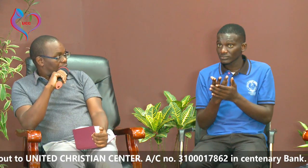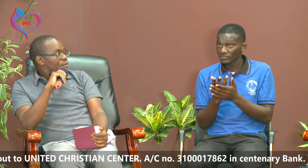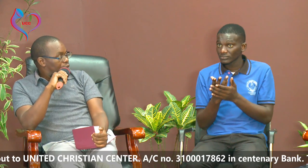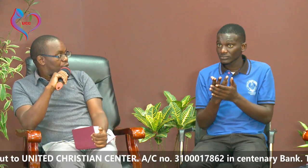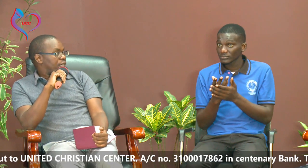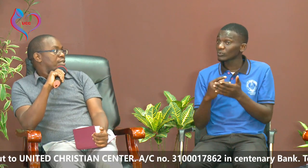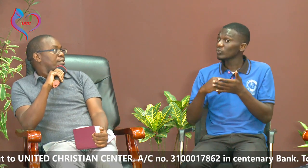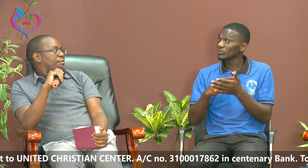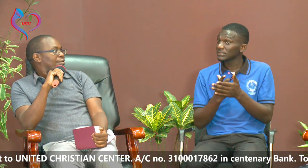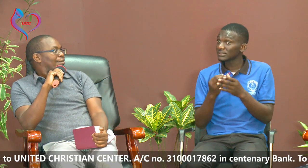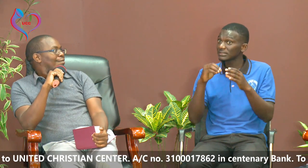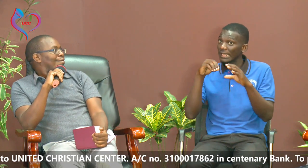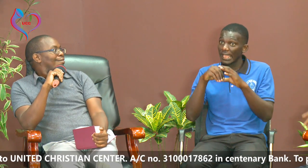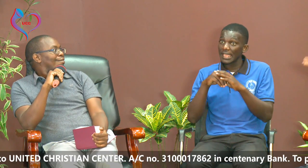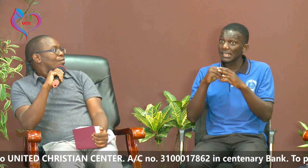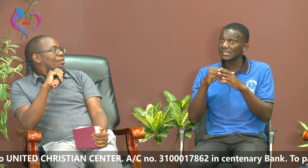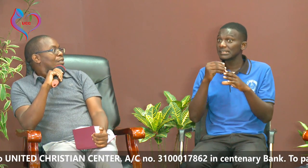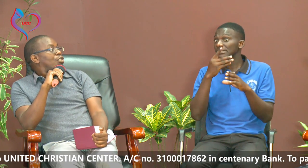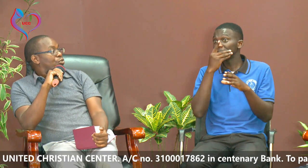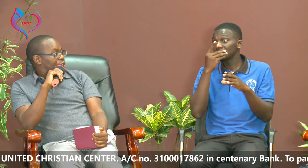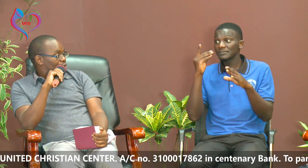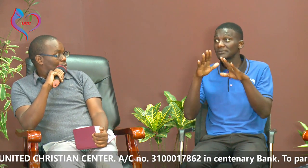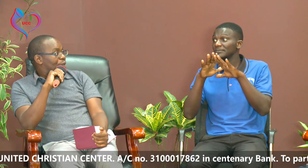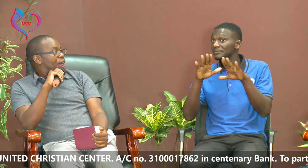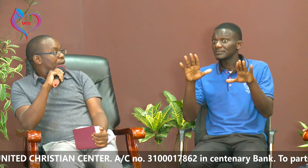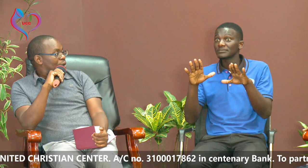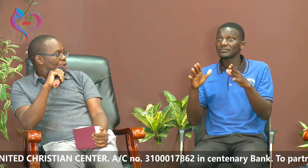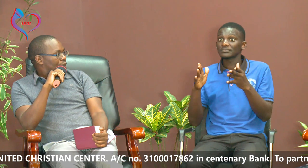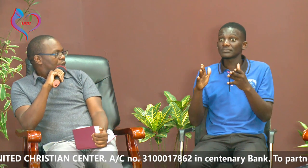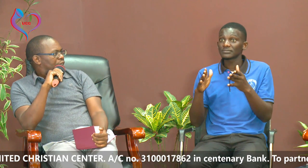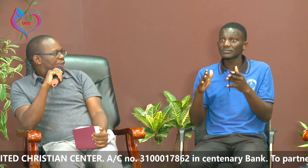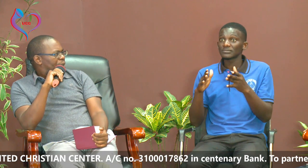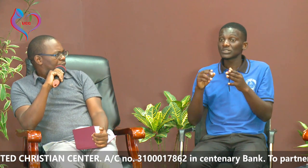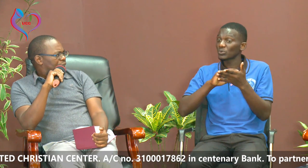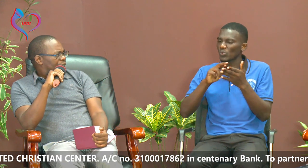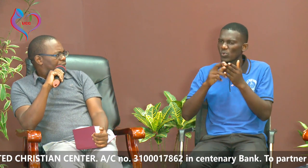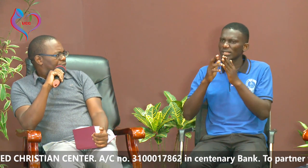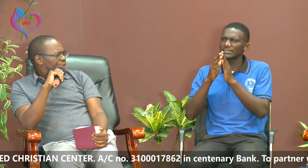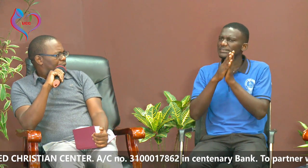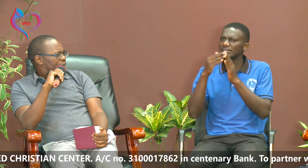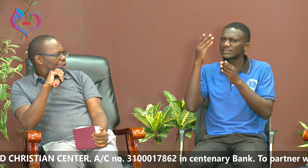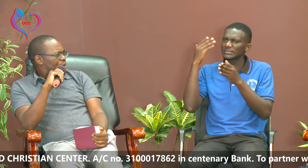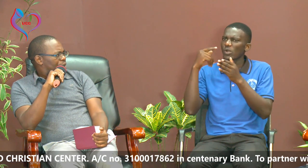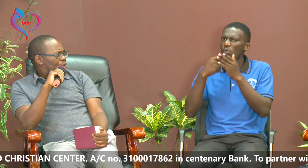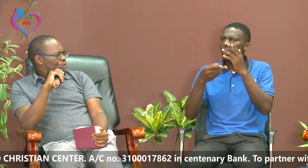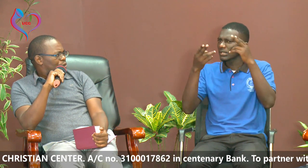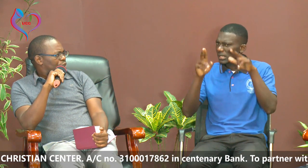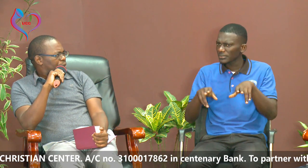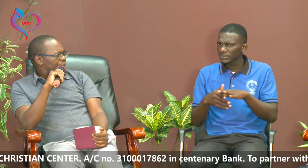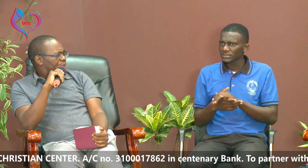ngali mu Exodus awandika history history yabawo kati nga amateeka tegana jja tebanagaba mu chapter